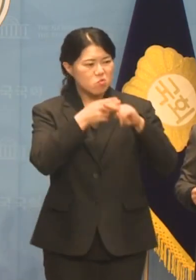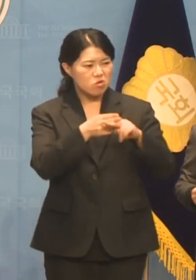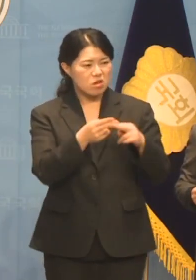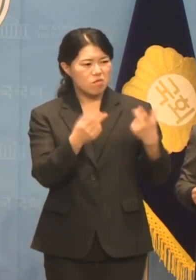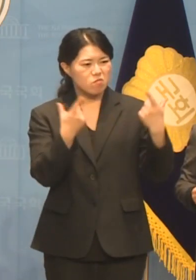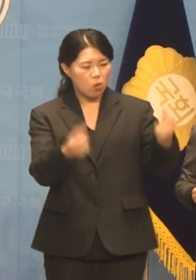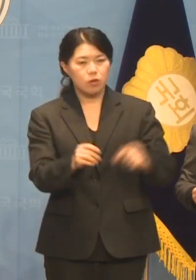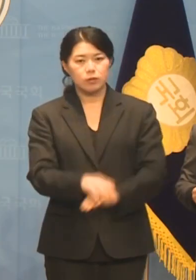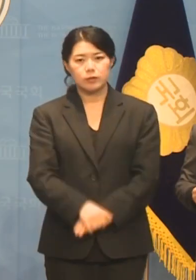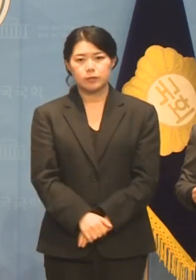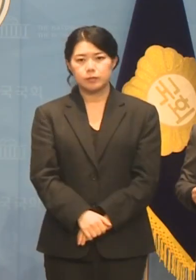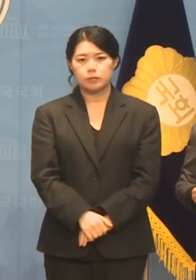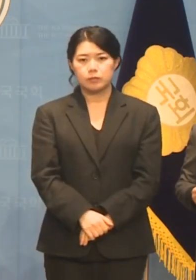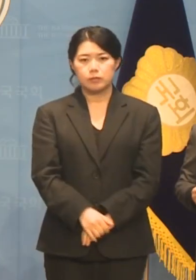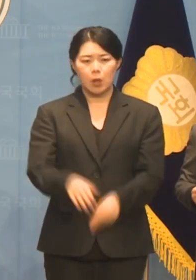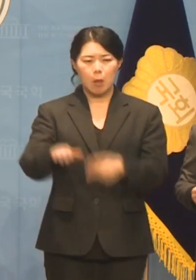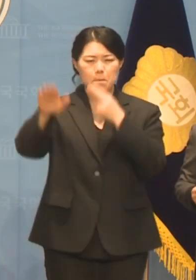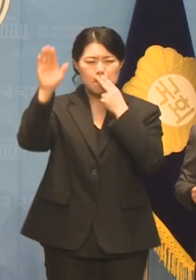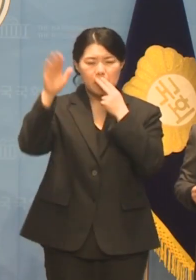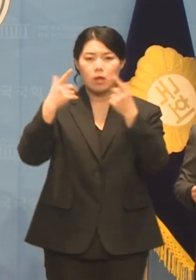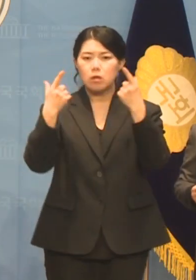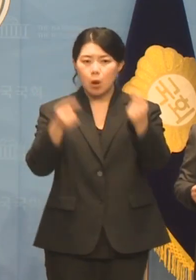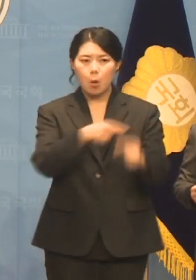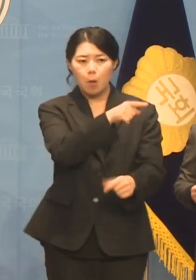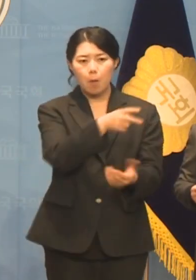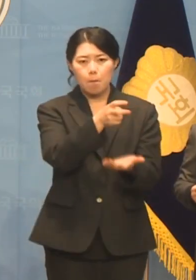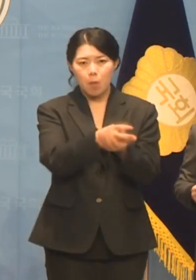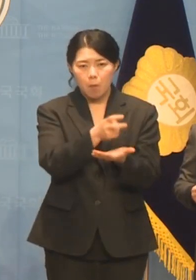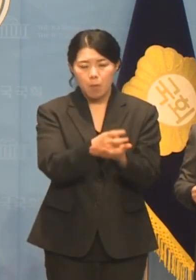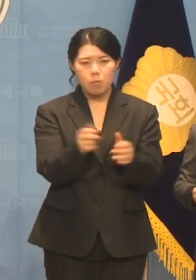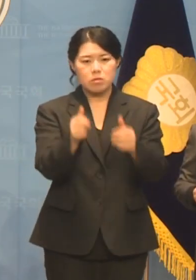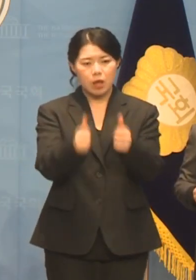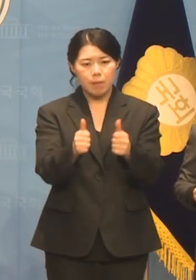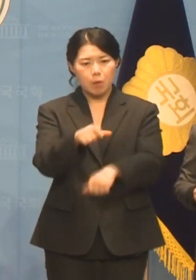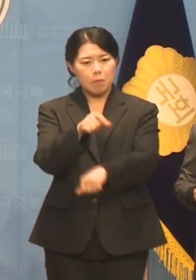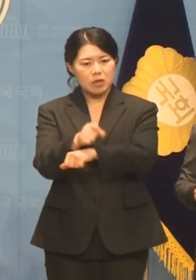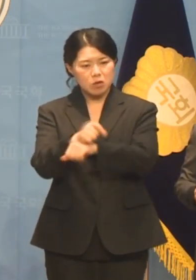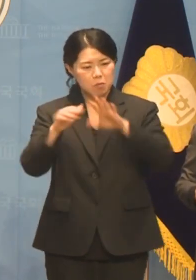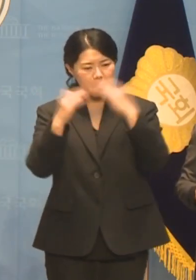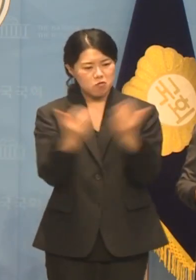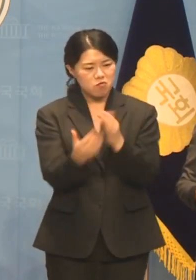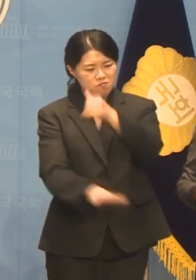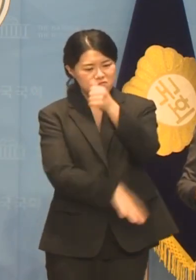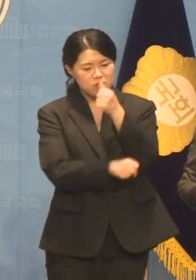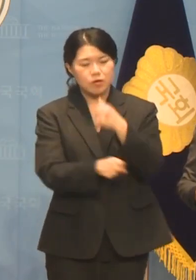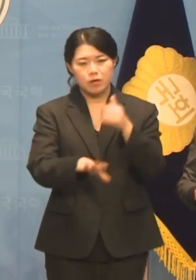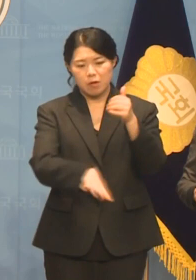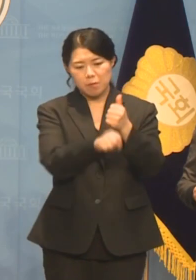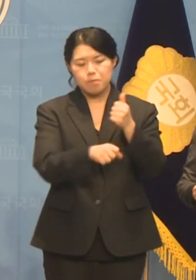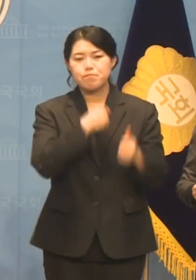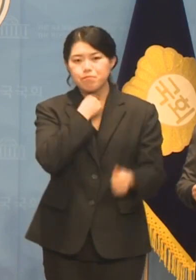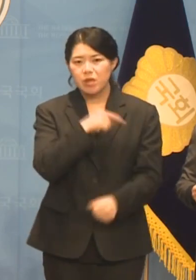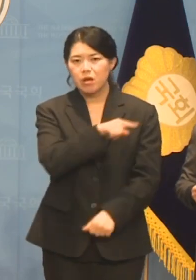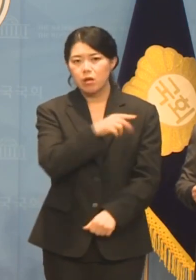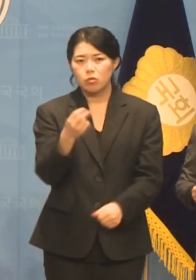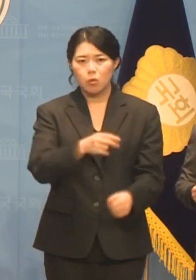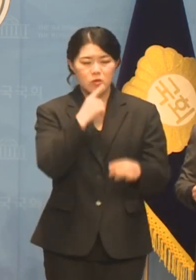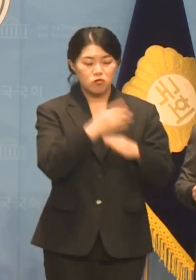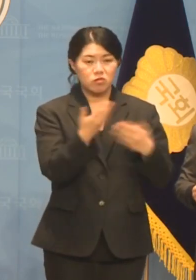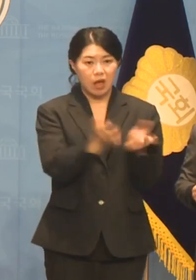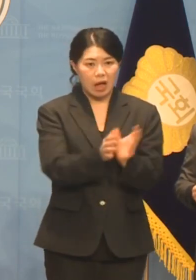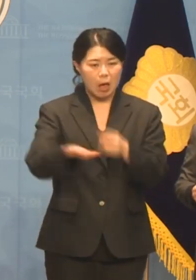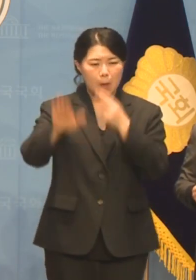쌍둥이이다. 이 대표는 히틀러 총통처럼 입법, 사법, 행정을 장악하려 하고 민주당은 나치처럼